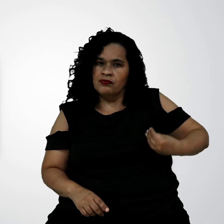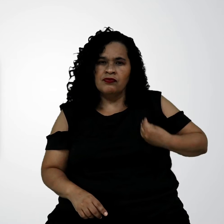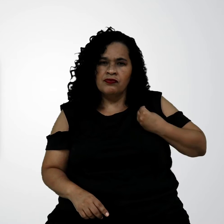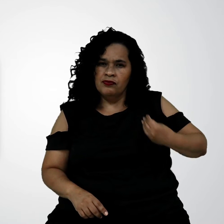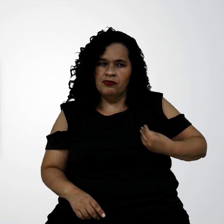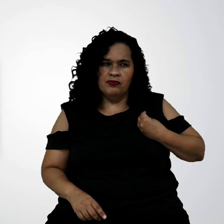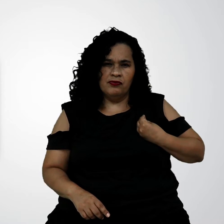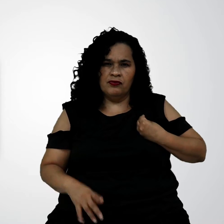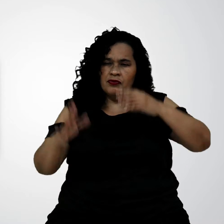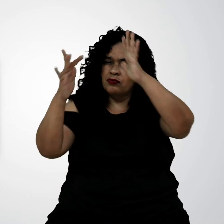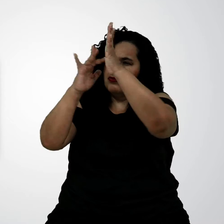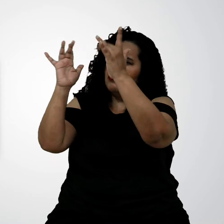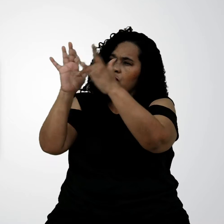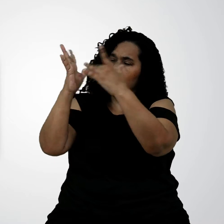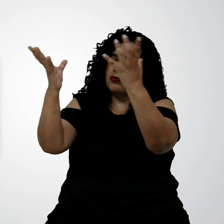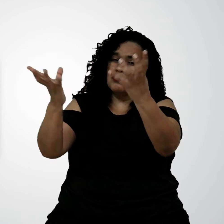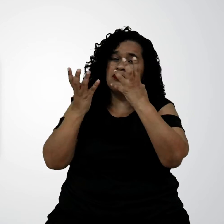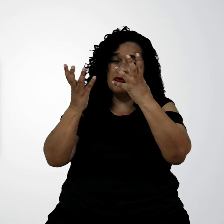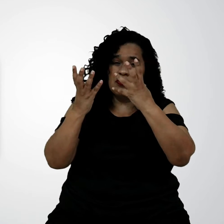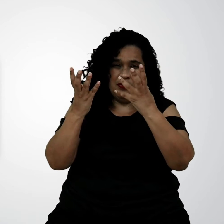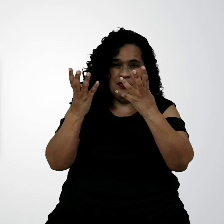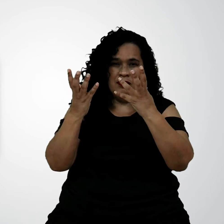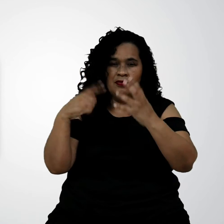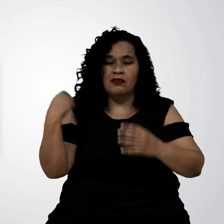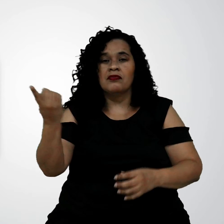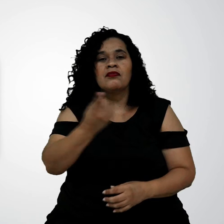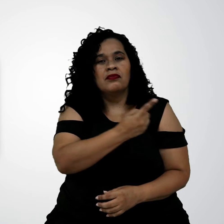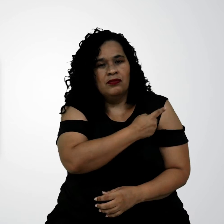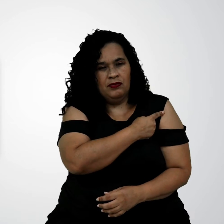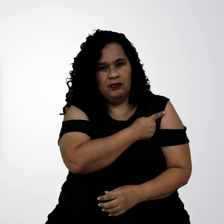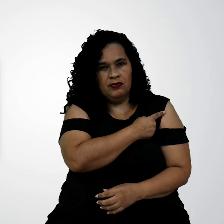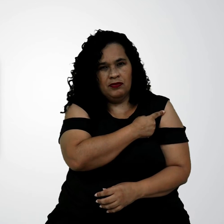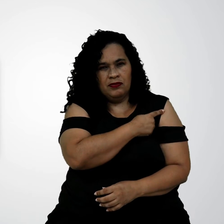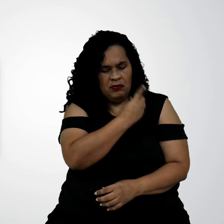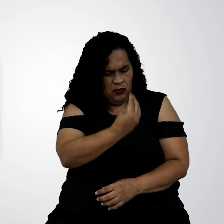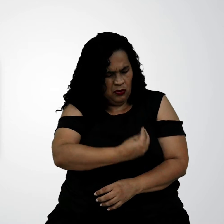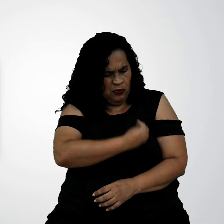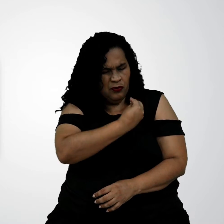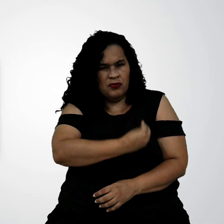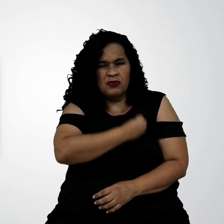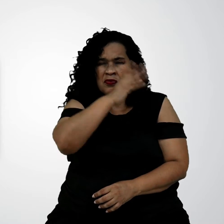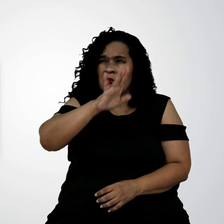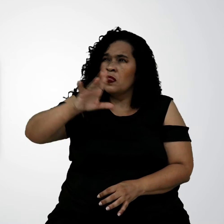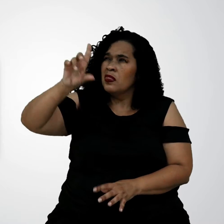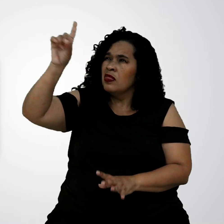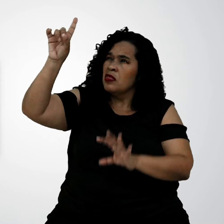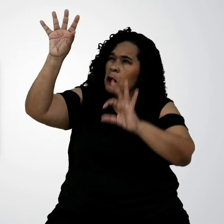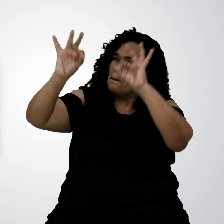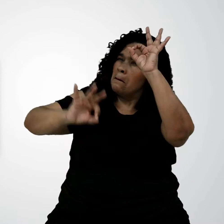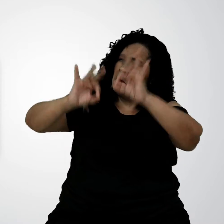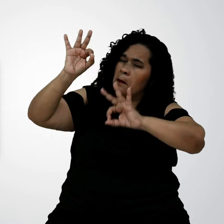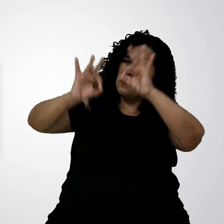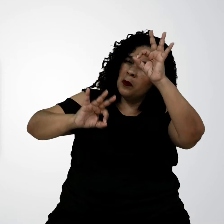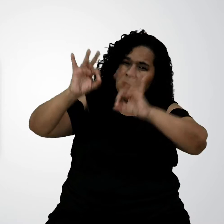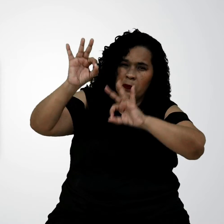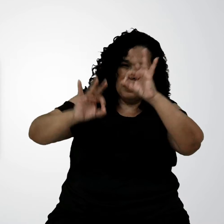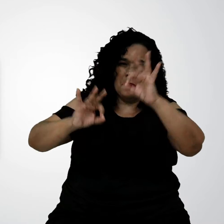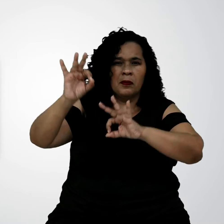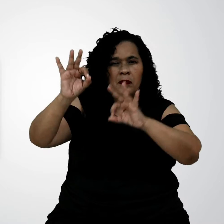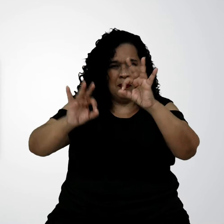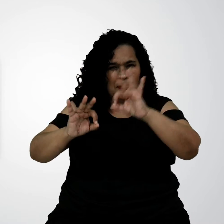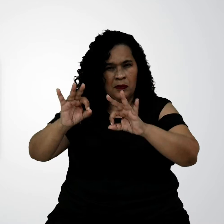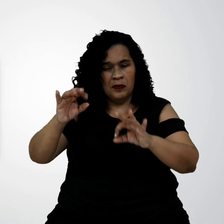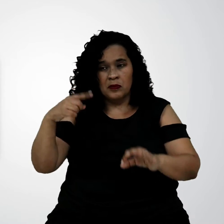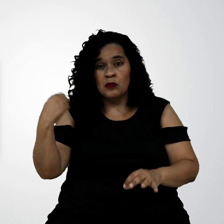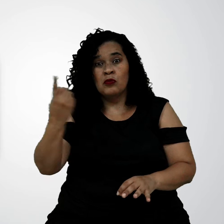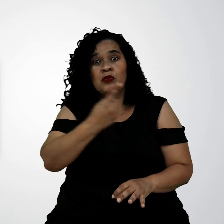Jesus tem para as nossas vidas. Essa não é a vida que Deus projetou para nós. O que Deus projetou para nós